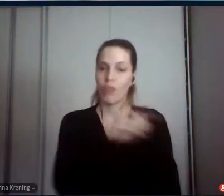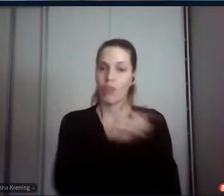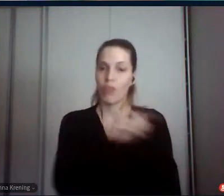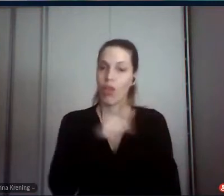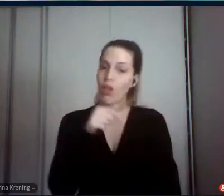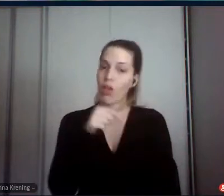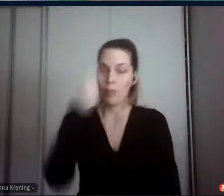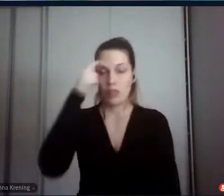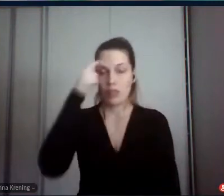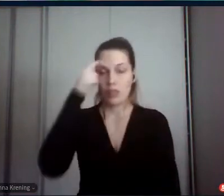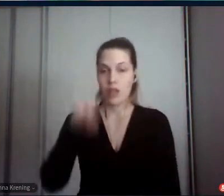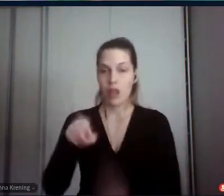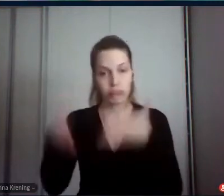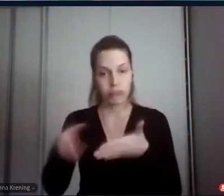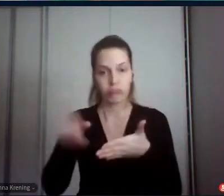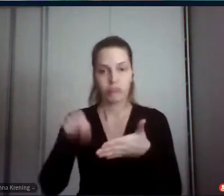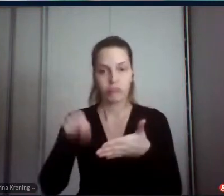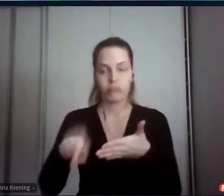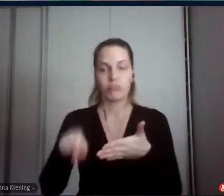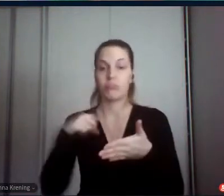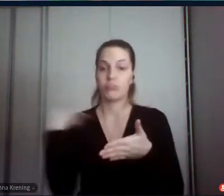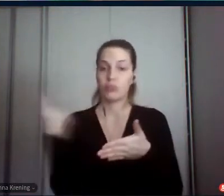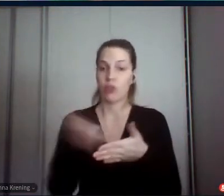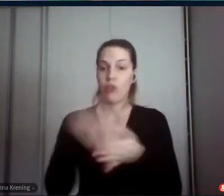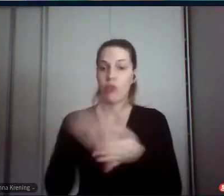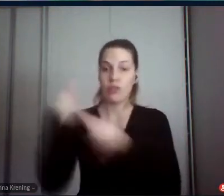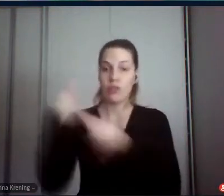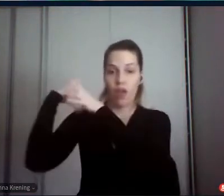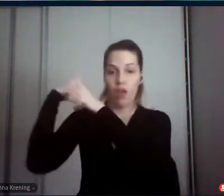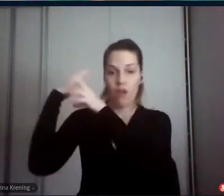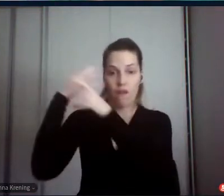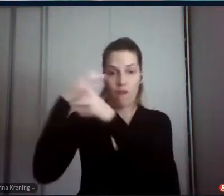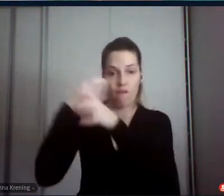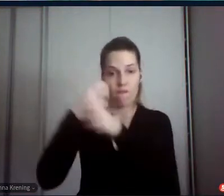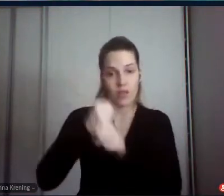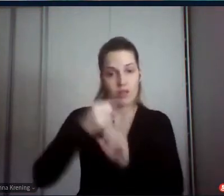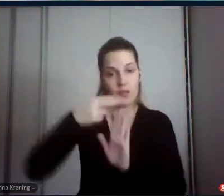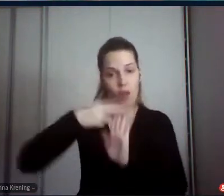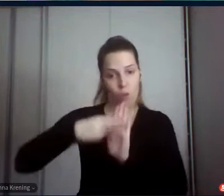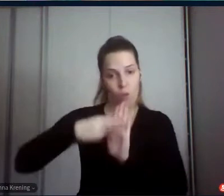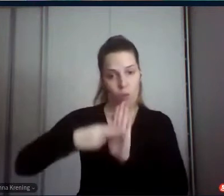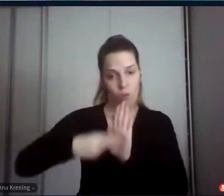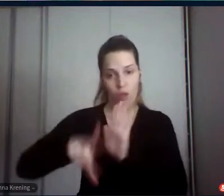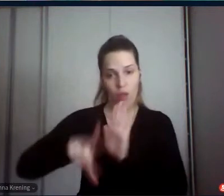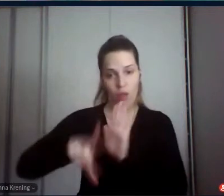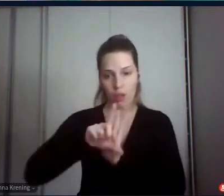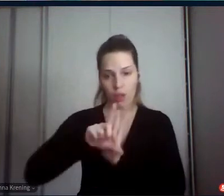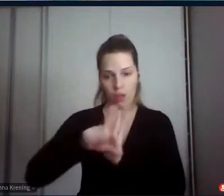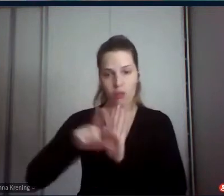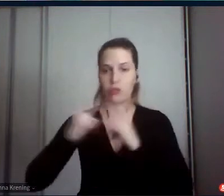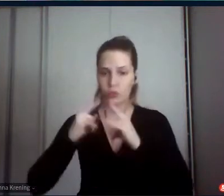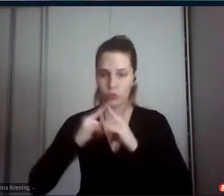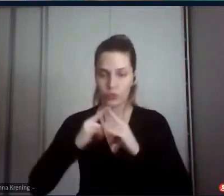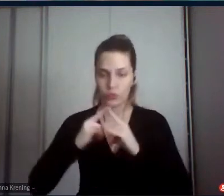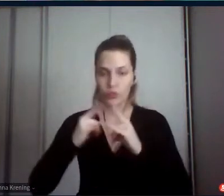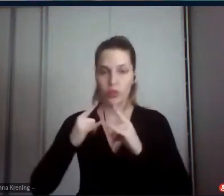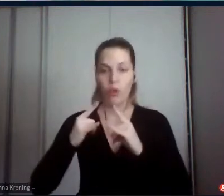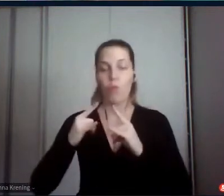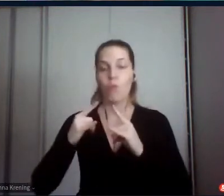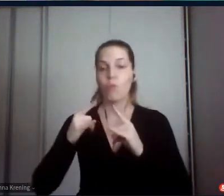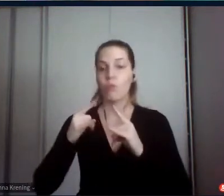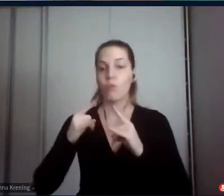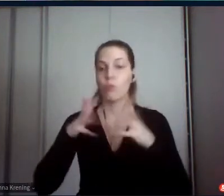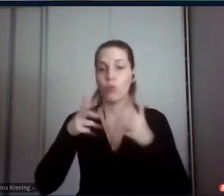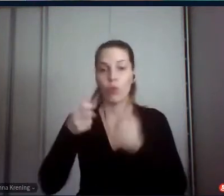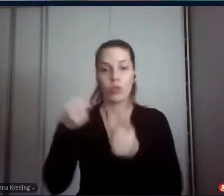uma revisão das normas institucionais para que elas sejam atualizadas o mais rápido possível, a fim de que a